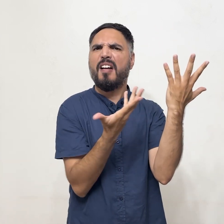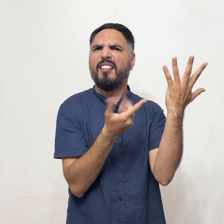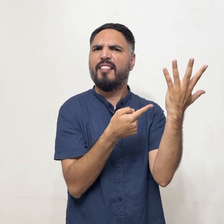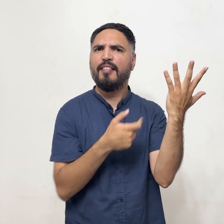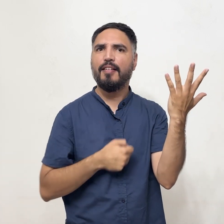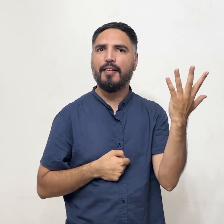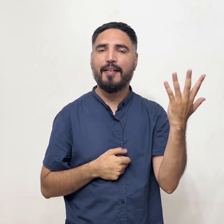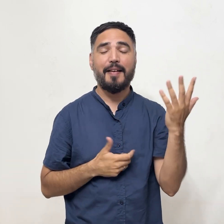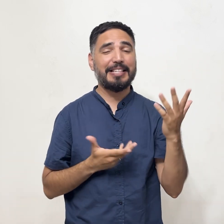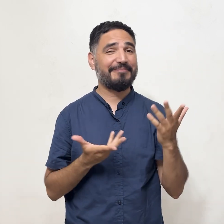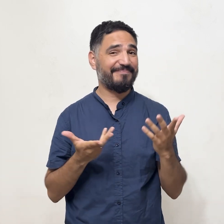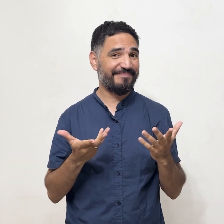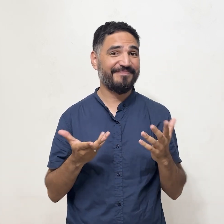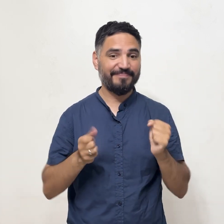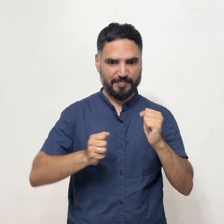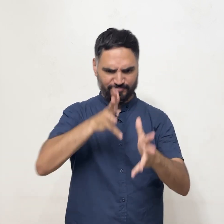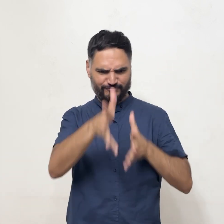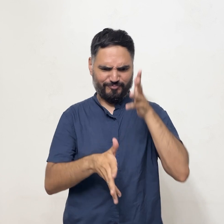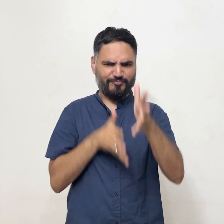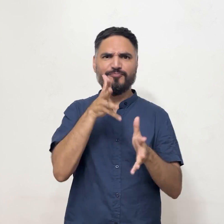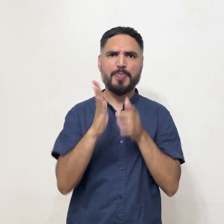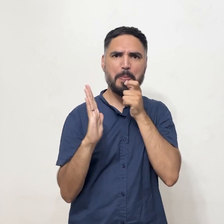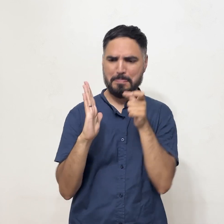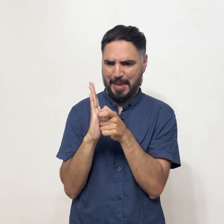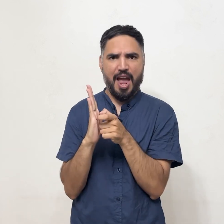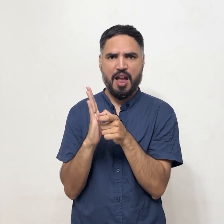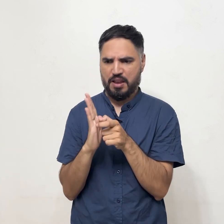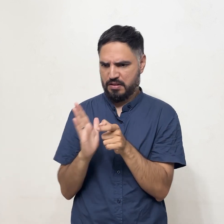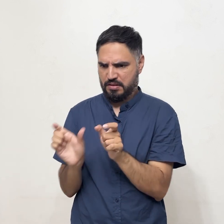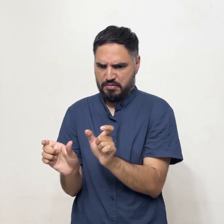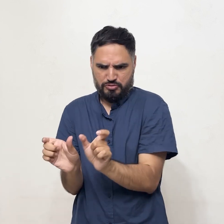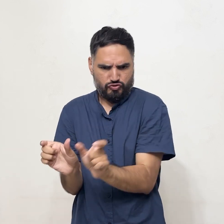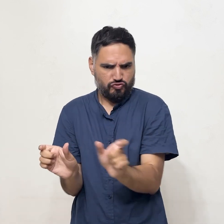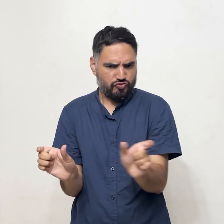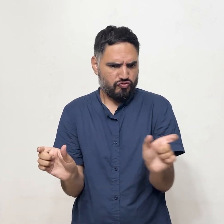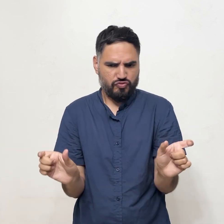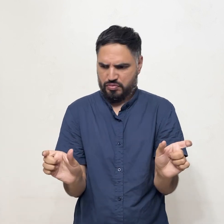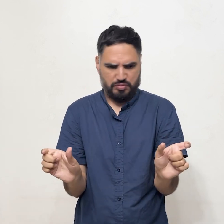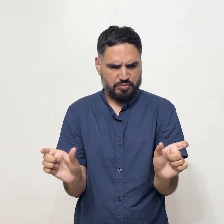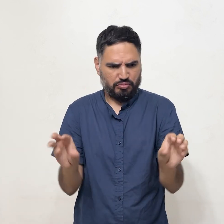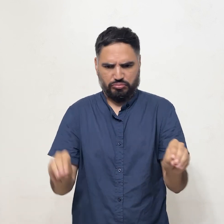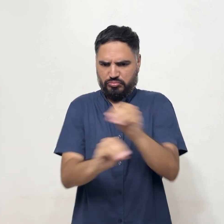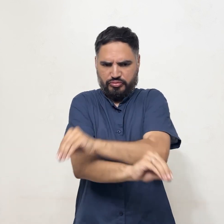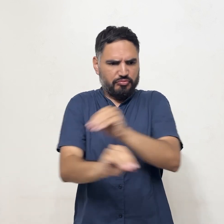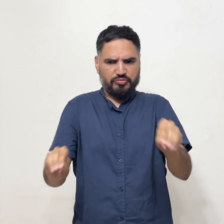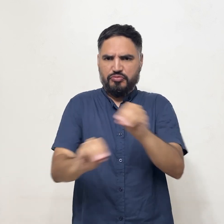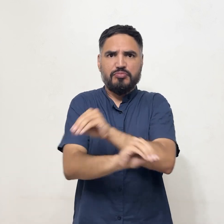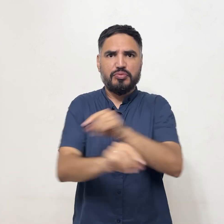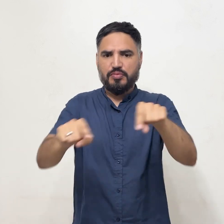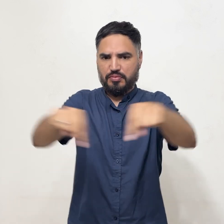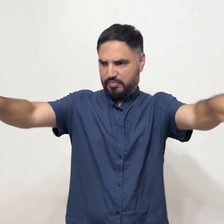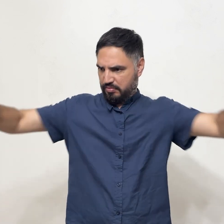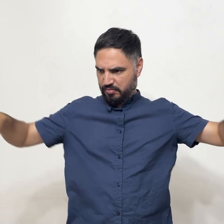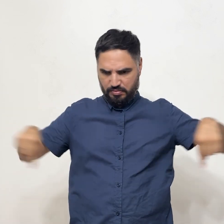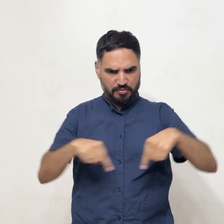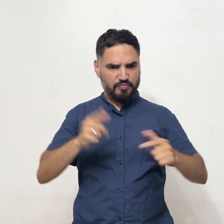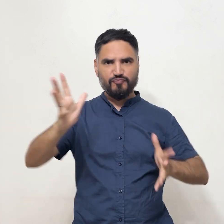¿Y qué eran esas ramas? Las ramas se relacionaban con la gramática del idioma, ¿verdad? Y también